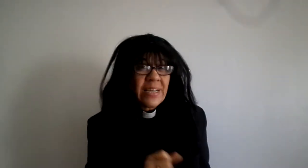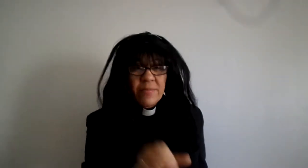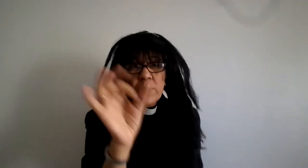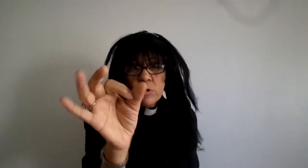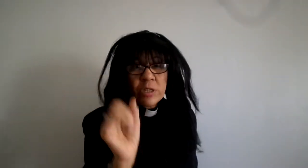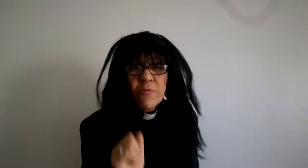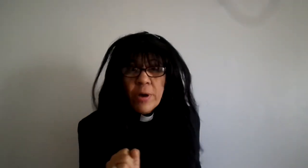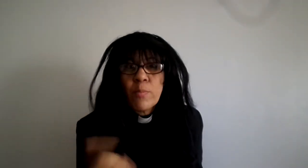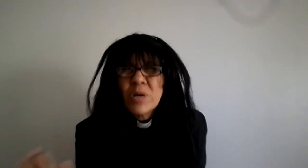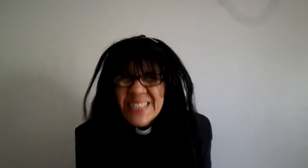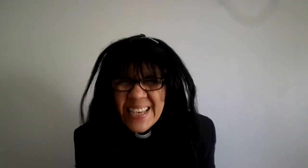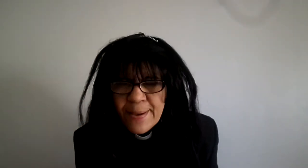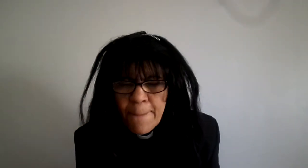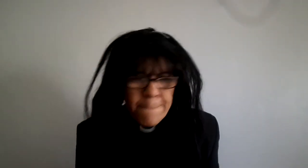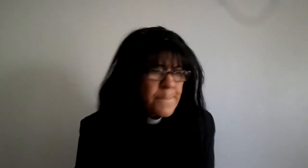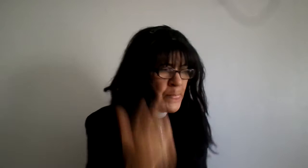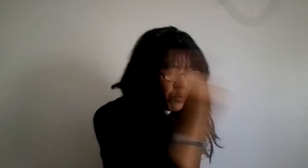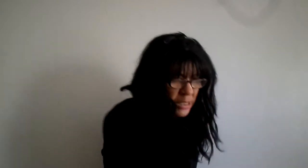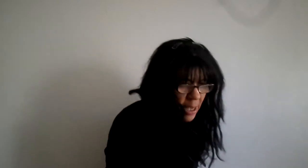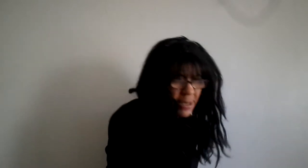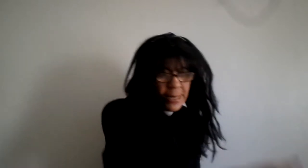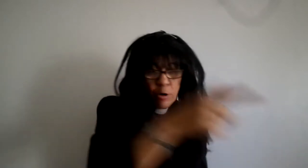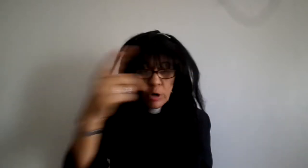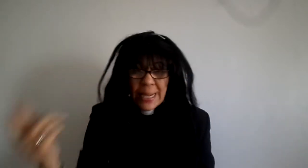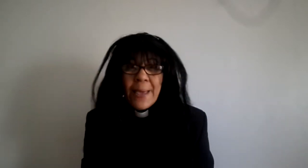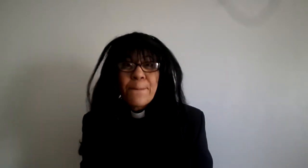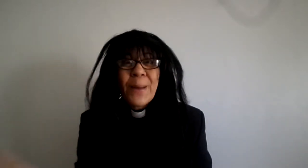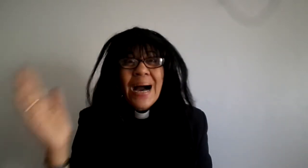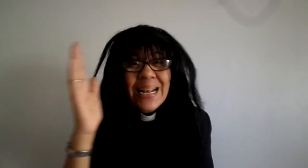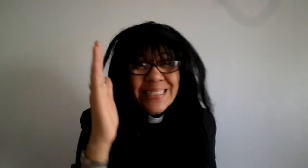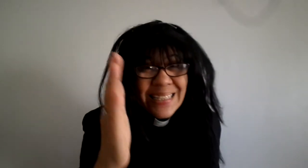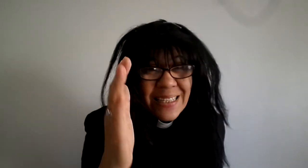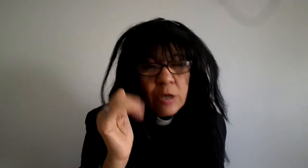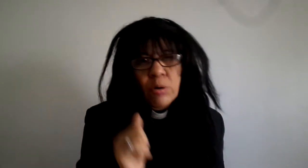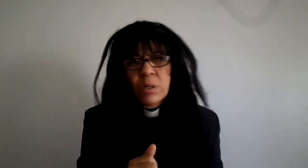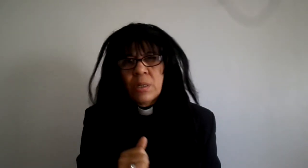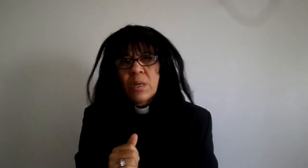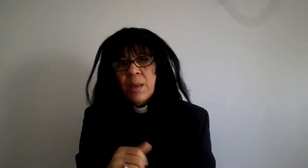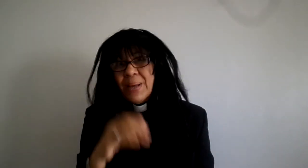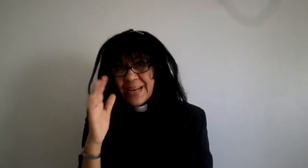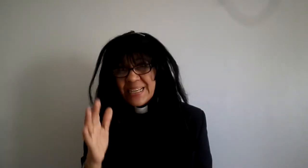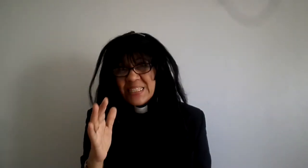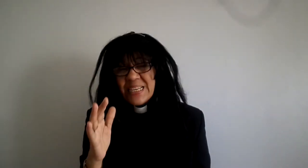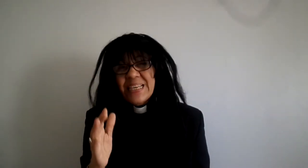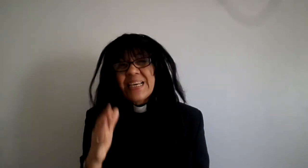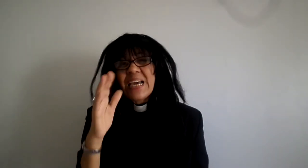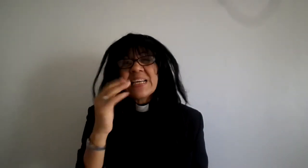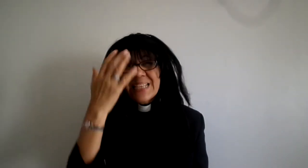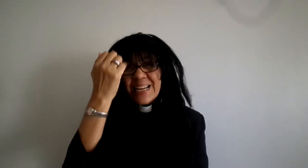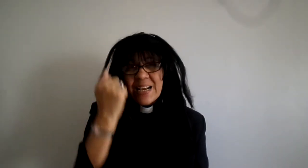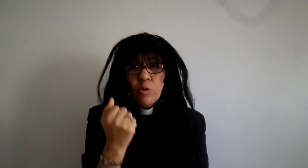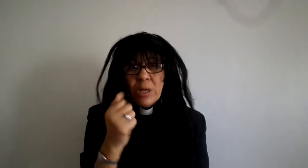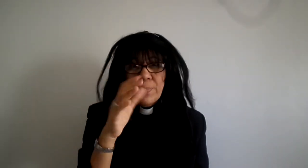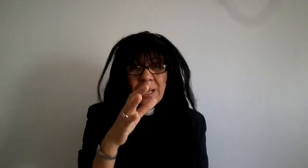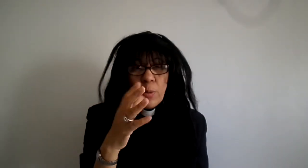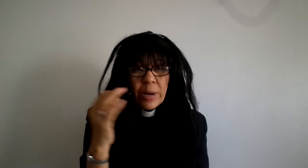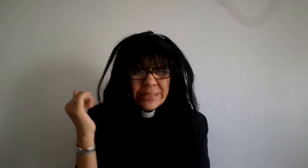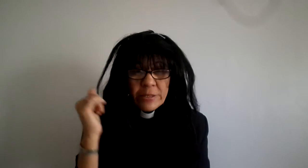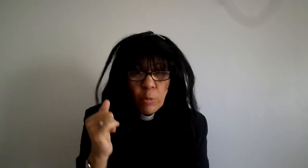que vio a Dios. ¿Quién fue? Moisés. Moisés vio la espalda de Dios. ¿Verdad que sí? Y ahí se rasgó el velo, porque tenía un